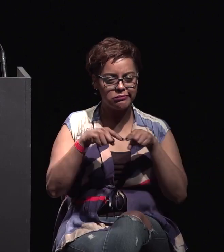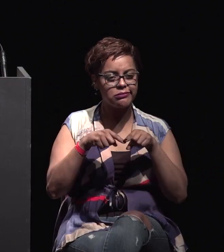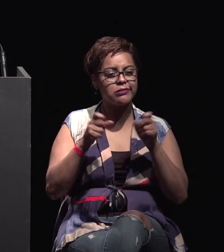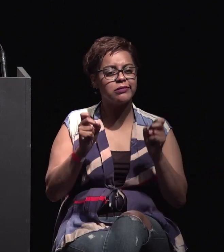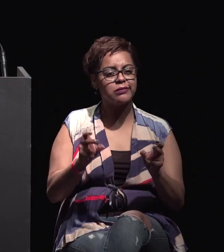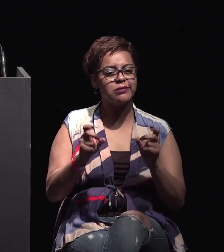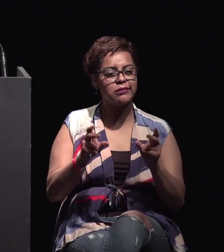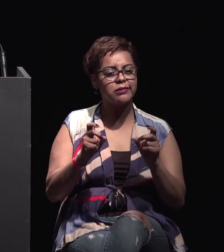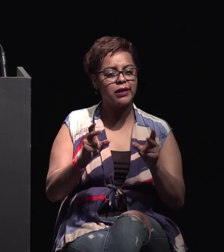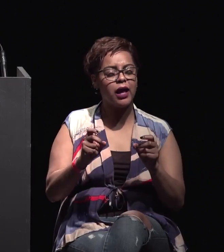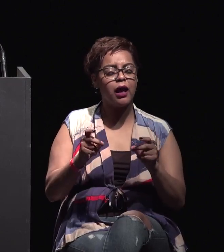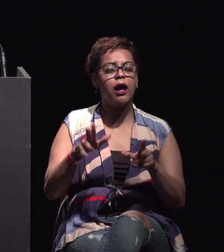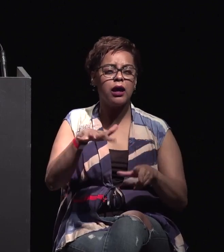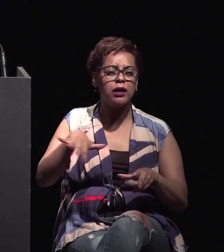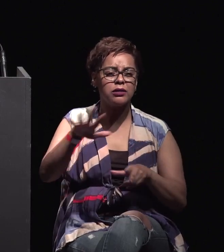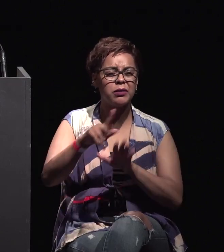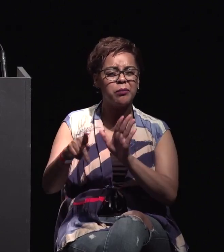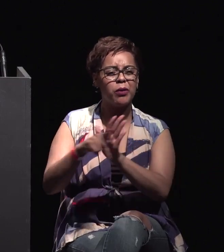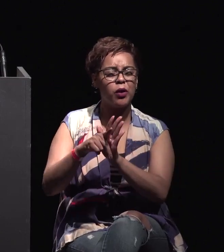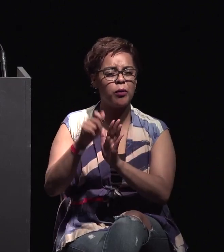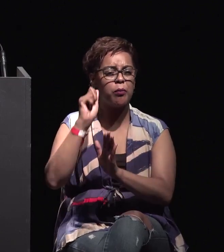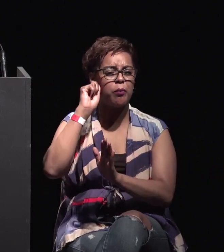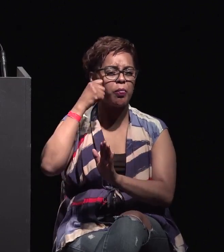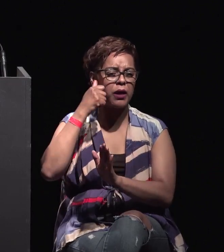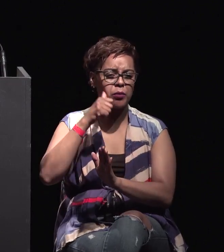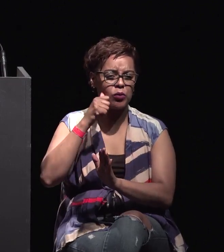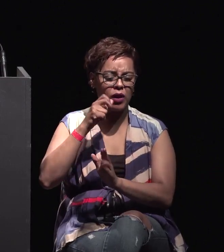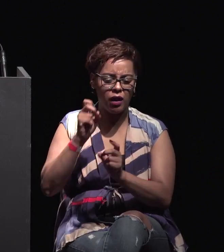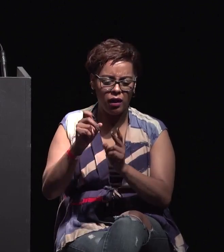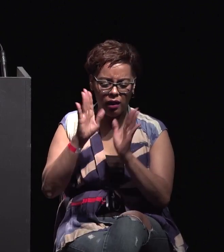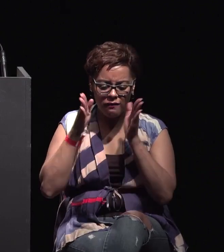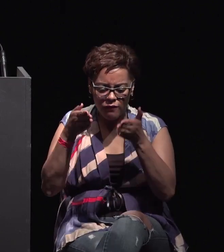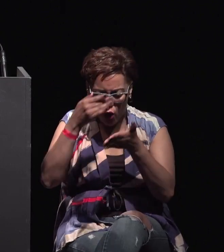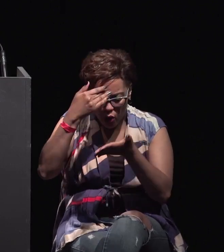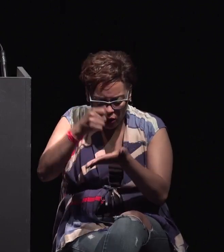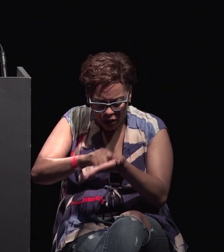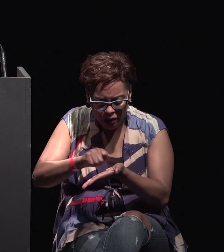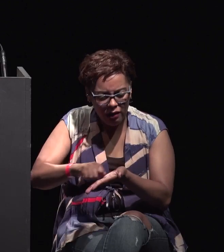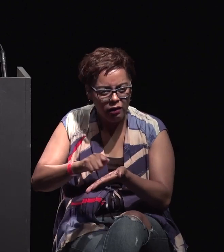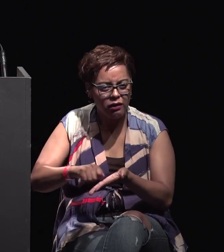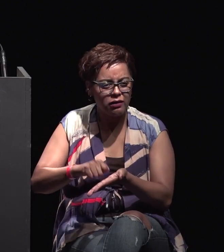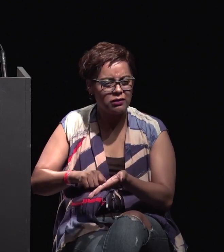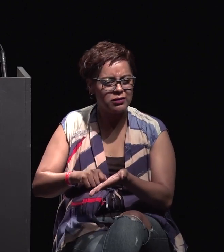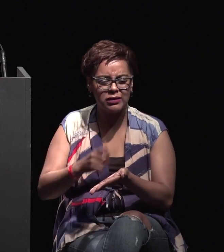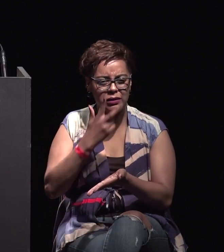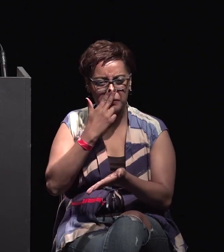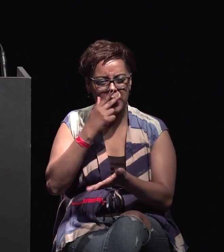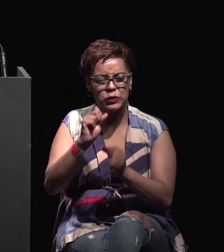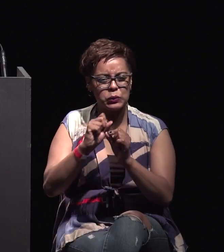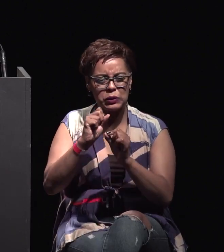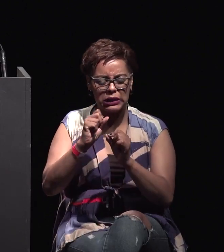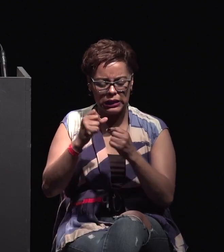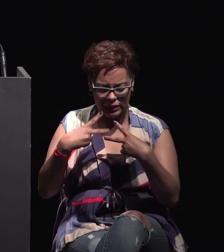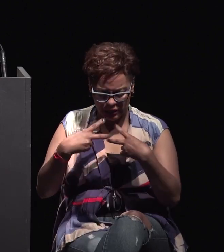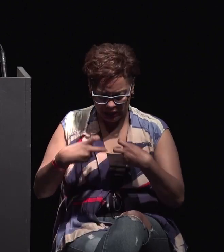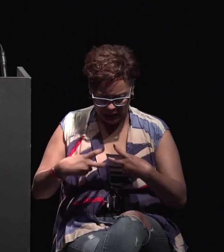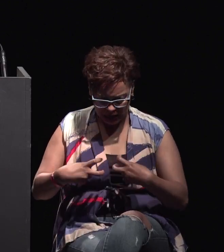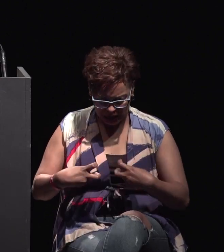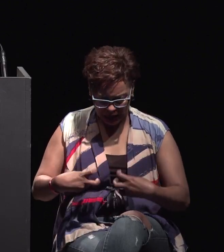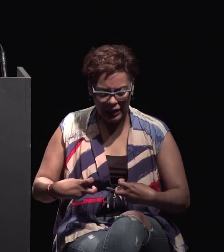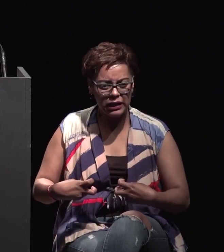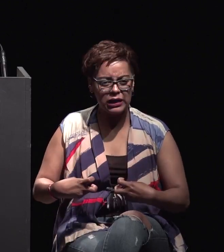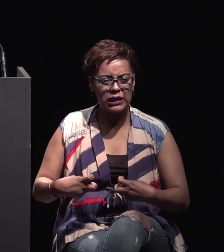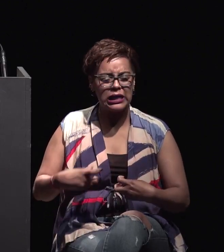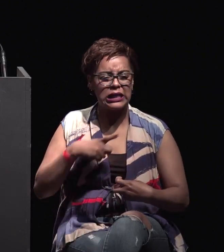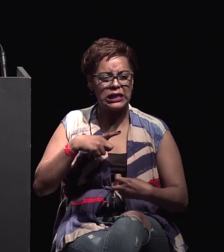mulheres negras que escrevem, e o que vemos é uma indistinção de subjetividades, uma mistura